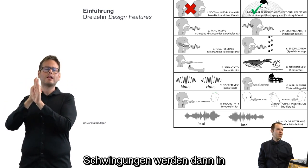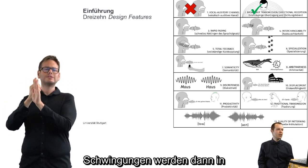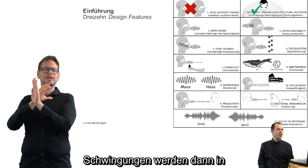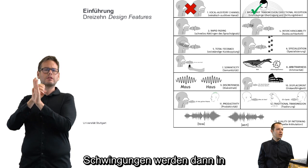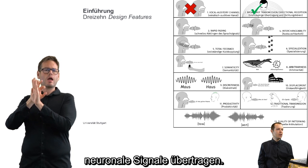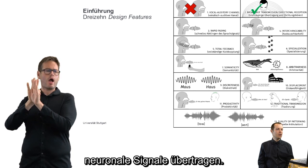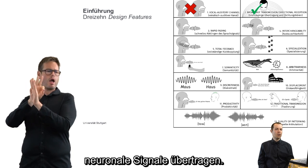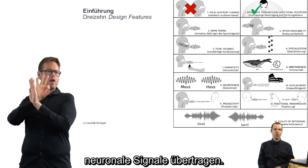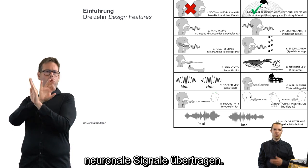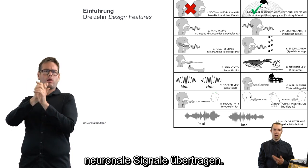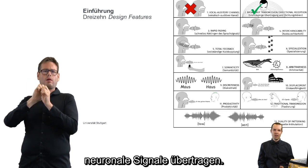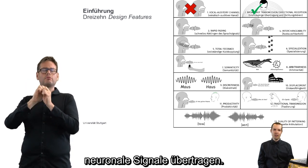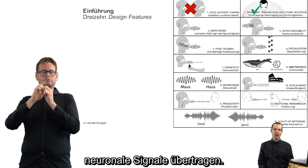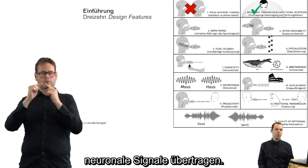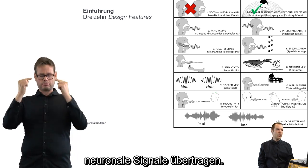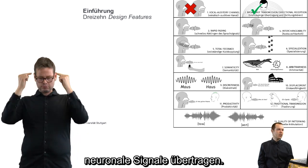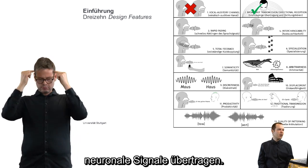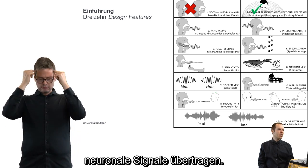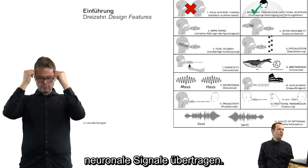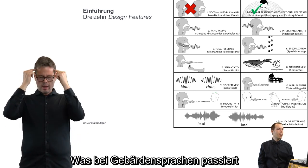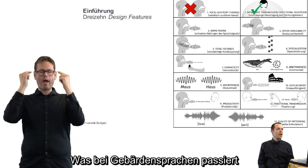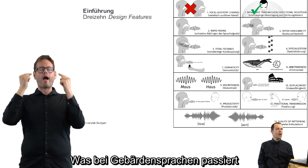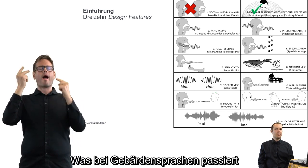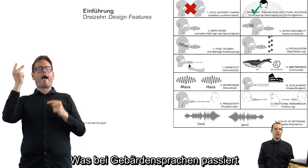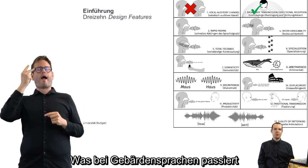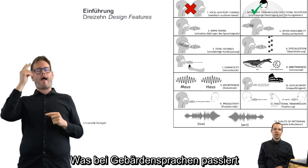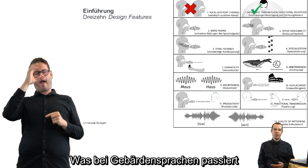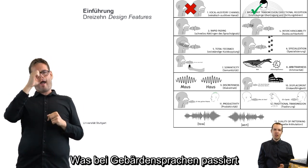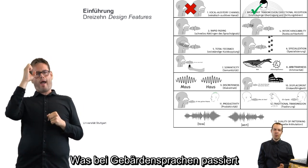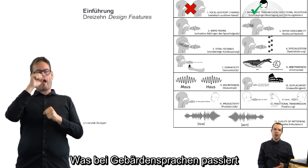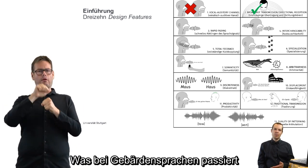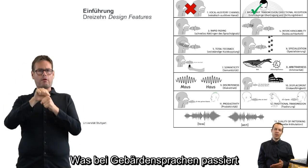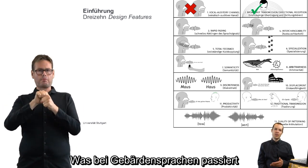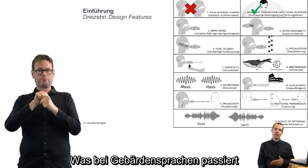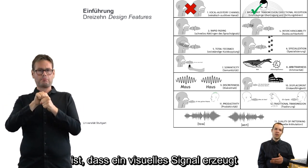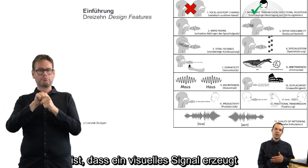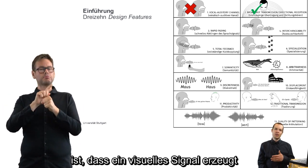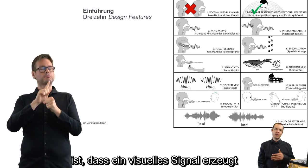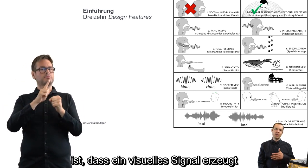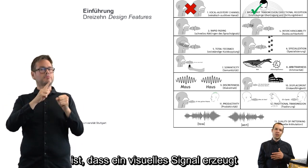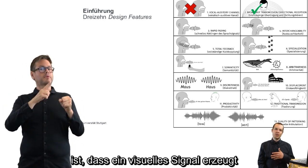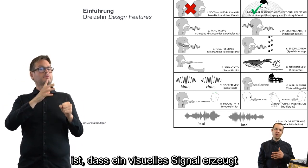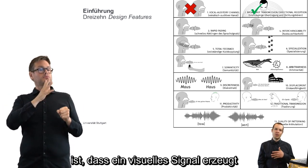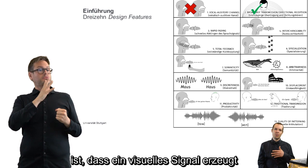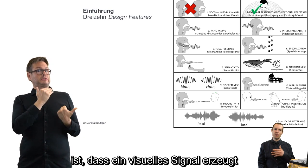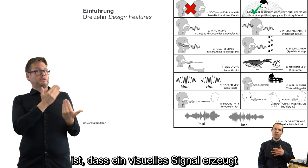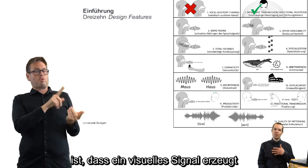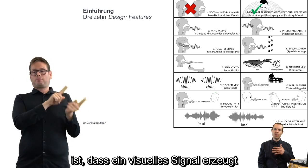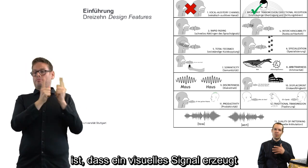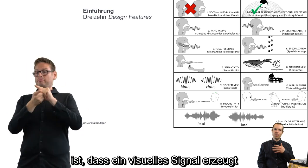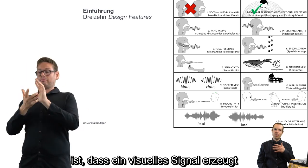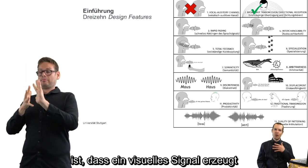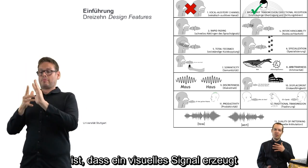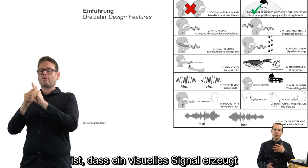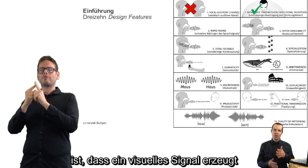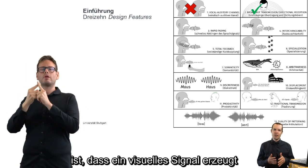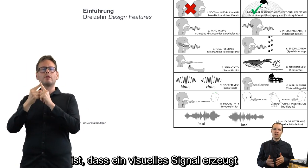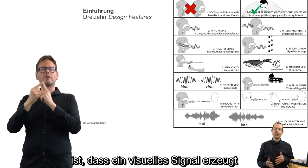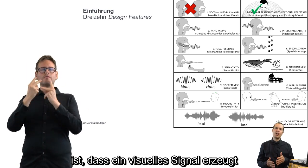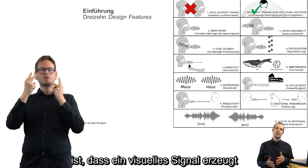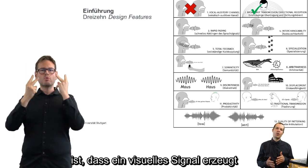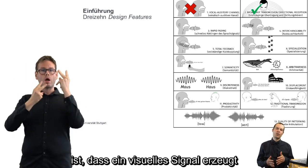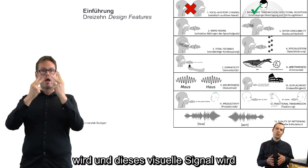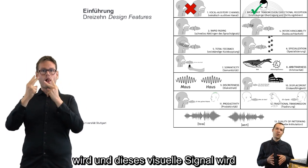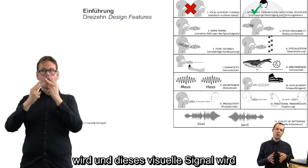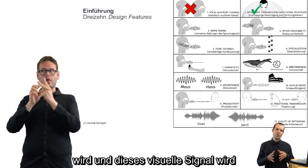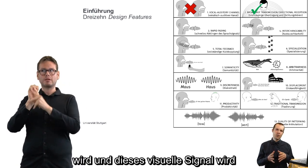werden dann in neuronale Signale übertragen. Aber was bei Gebärdensprachen passiert, ist, dass ein visuelles